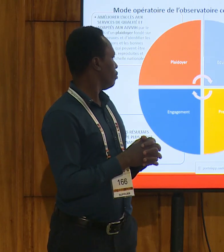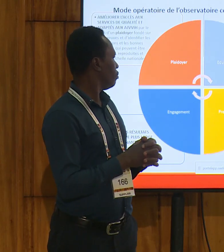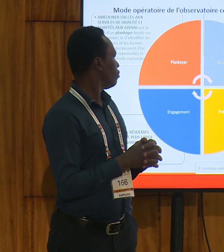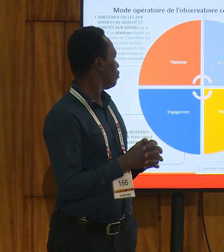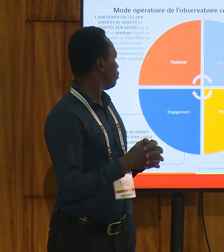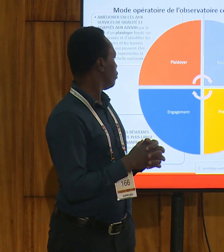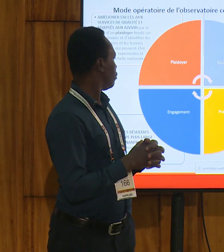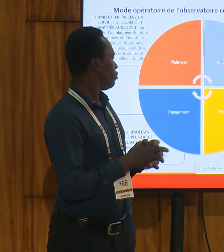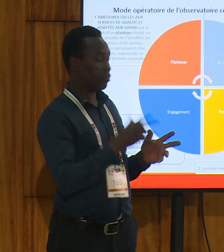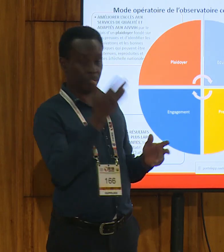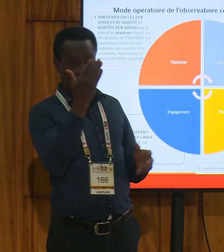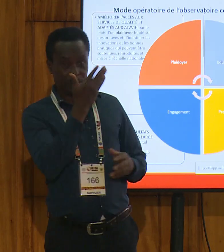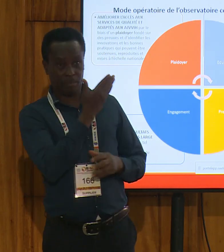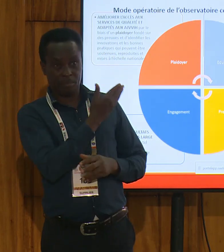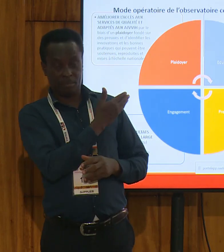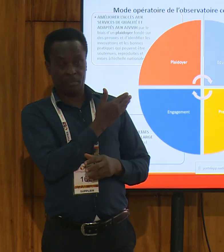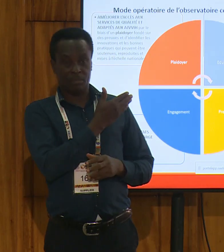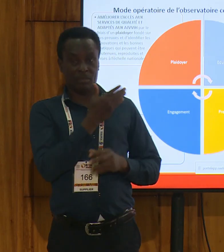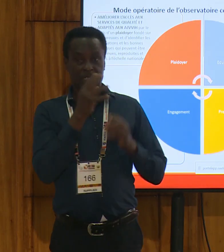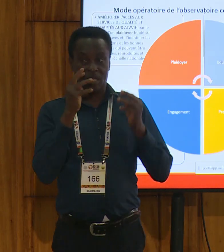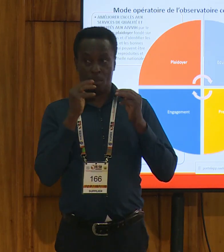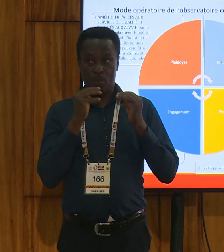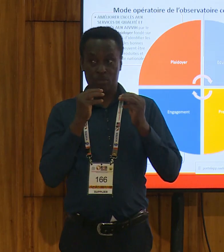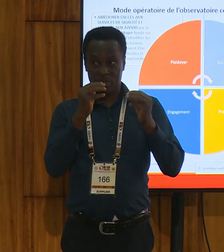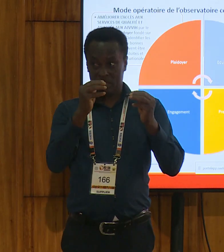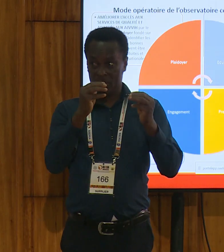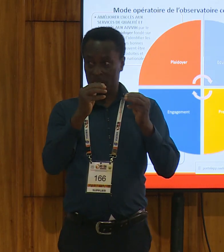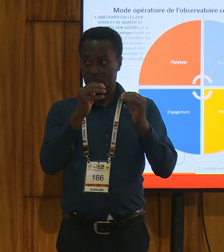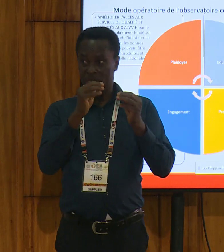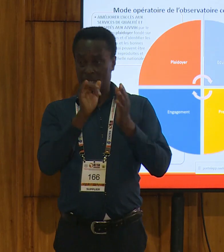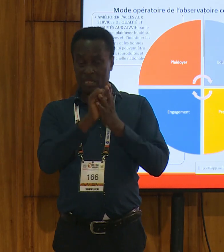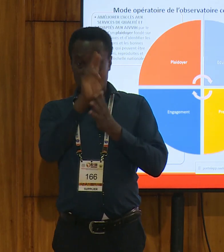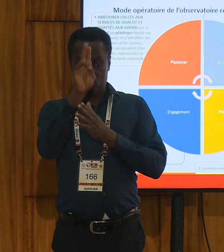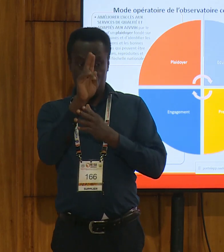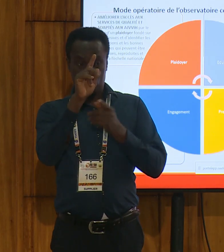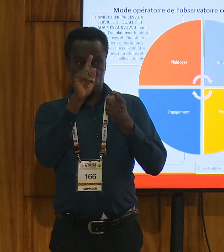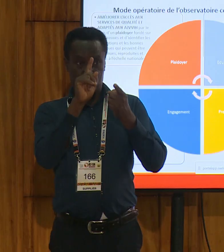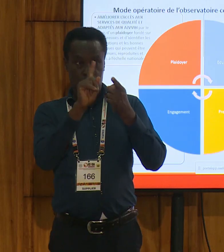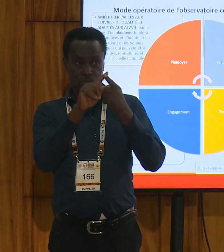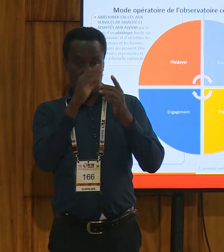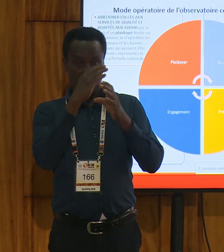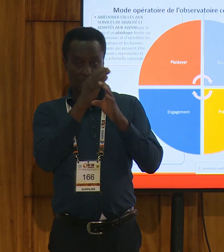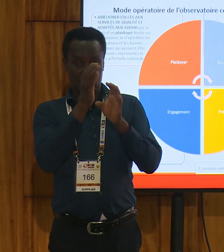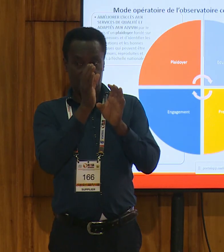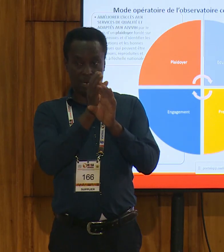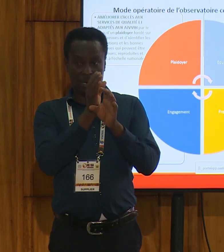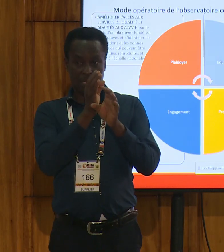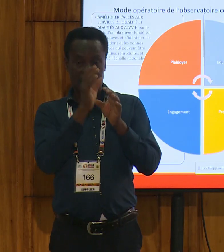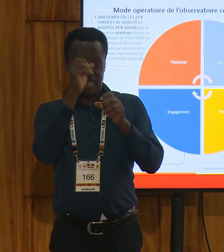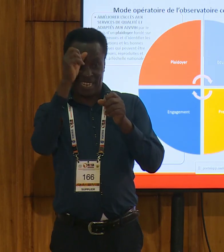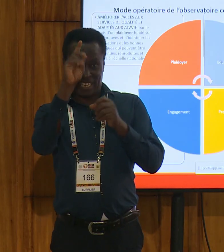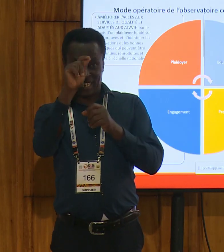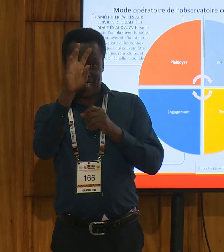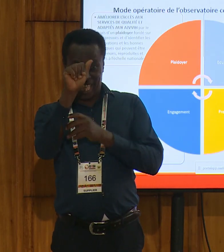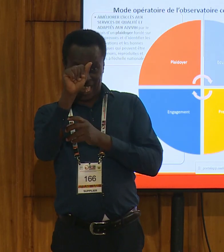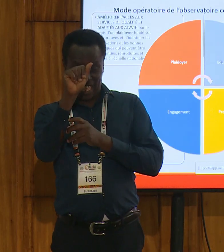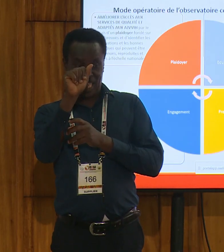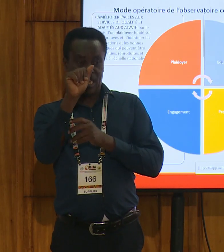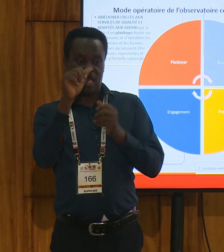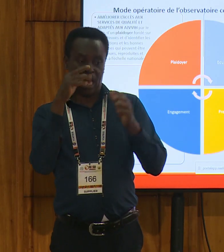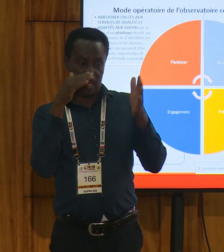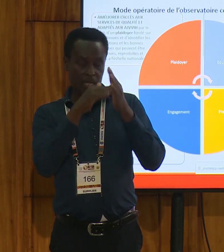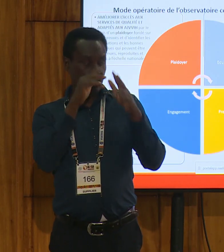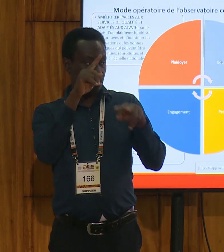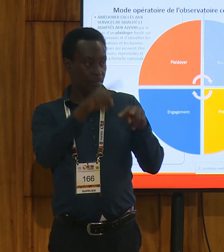OK. Donc, dans la méthodologie, nous avions procédé par des enquêtes auprès des enfants, adolescents et jeunes vivant avec le VIH